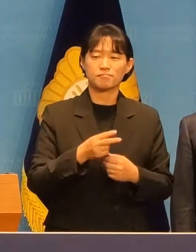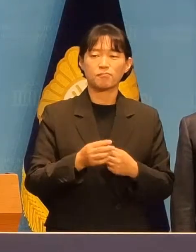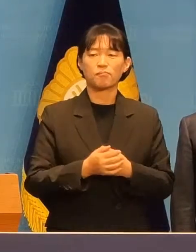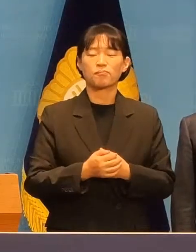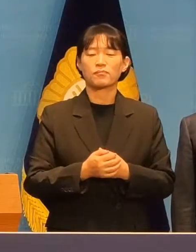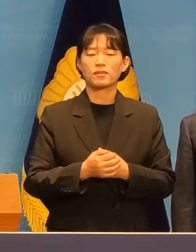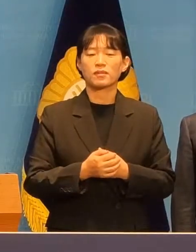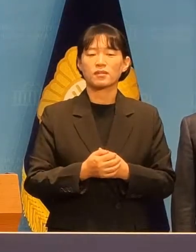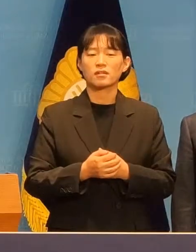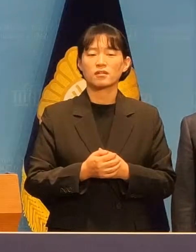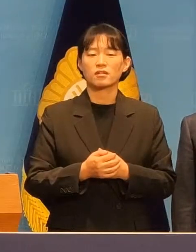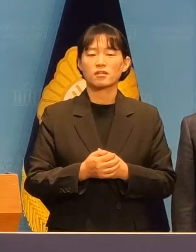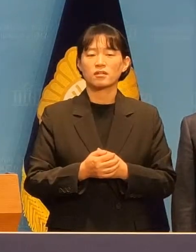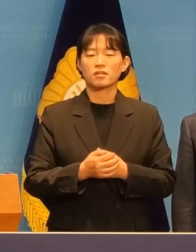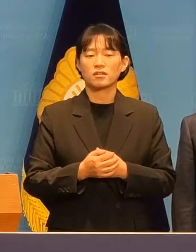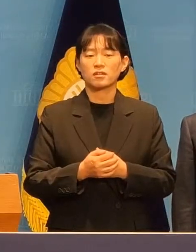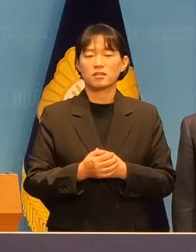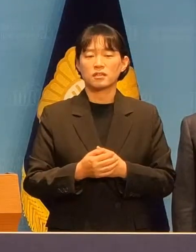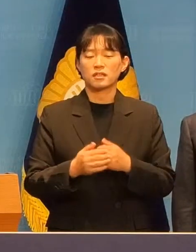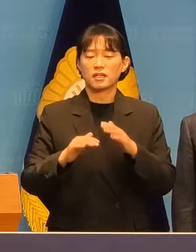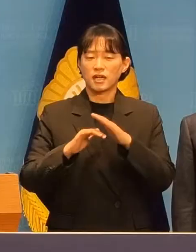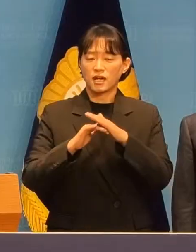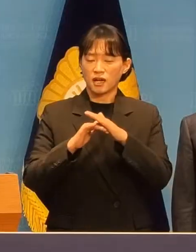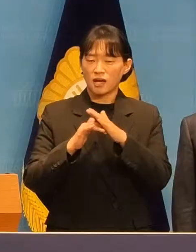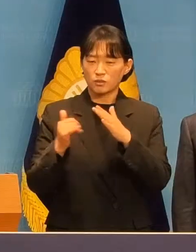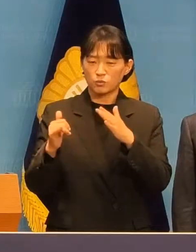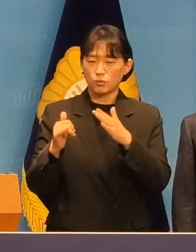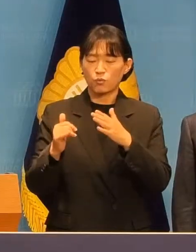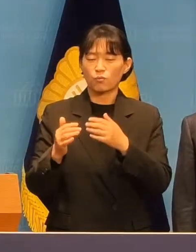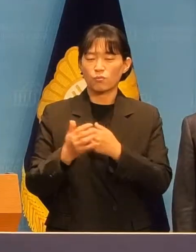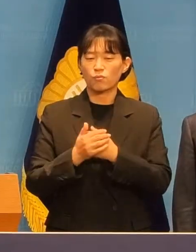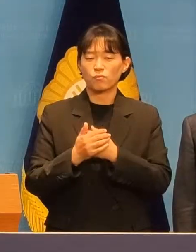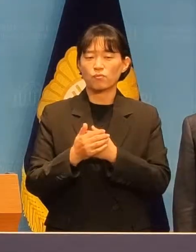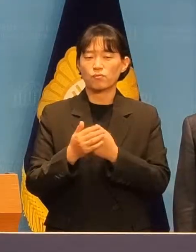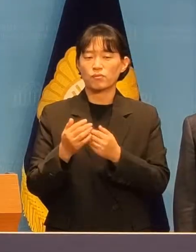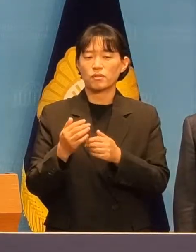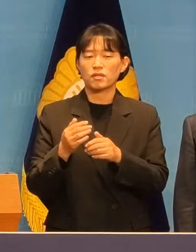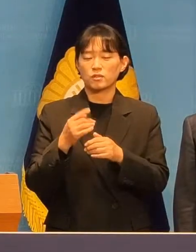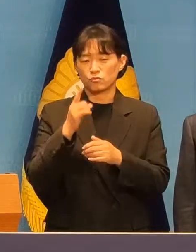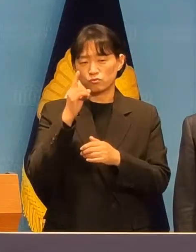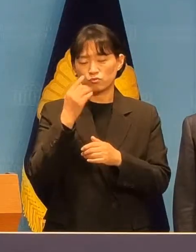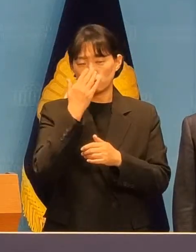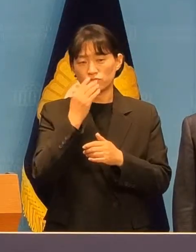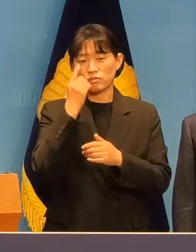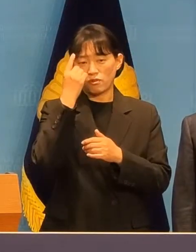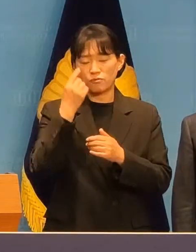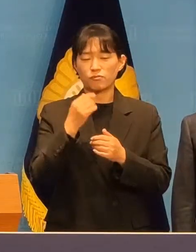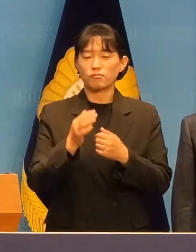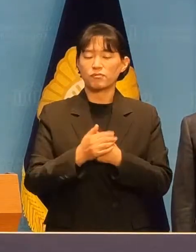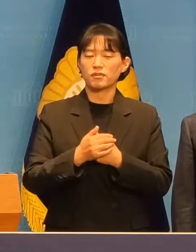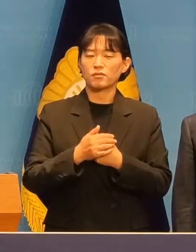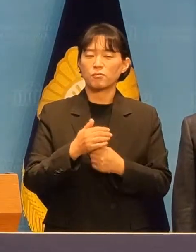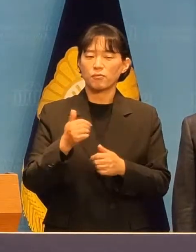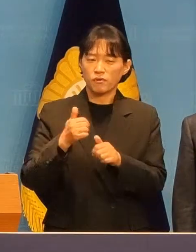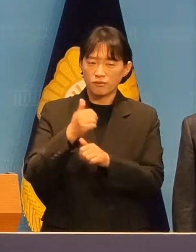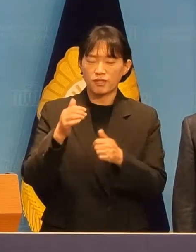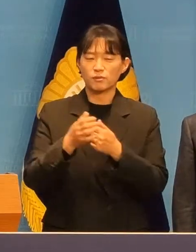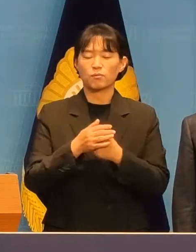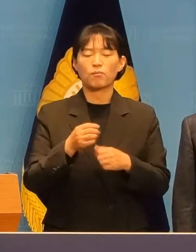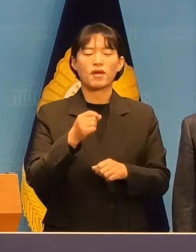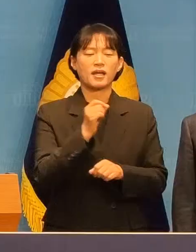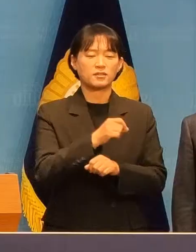그리고 권해임 순천 유족회 이사님이 참석해 주셨고요. 특별히